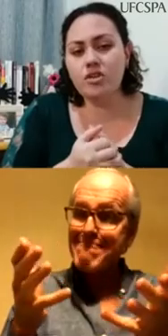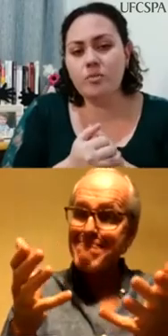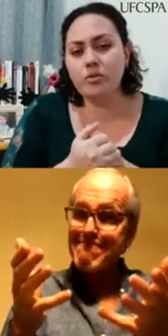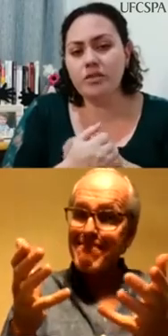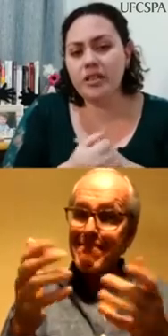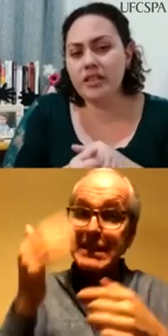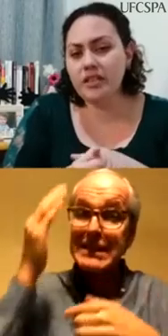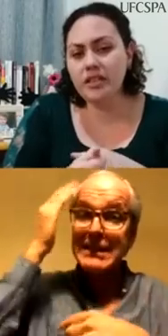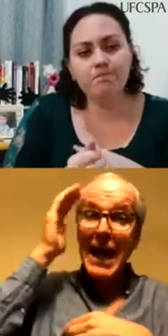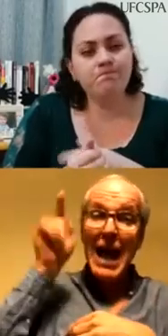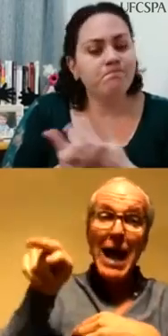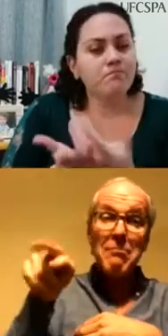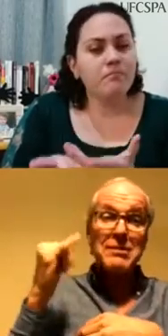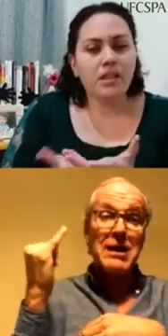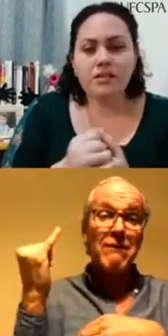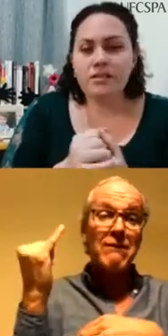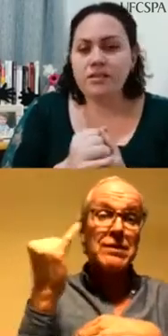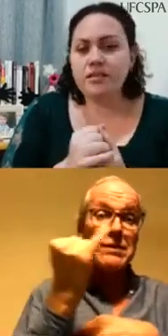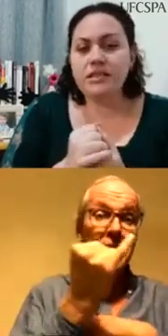necessidade de ir para UTI,